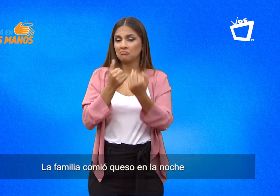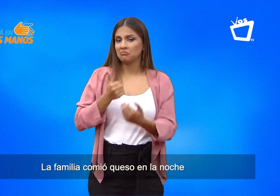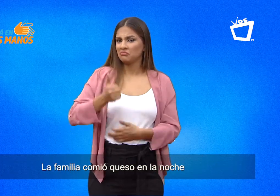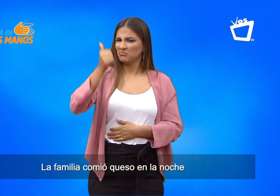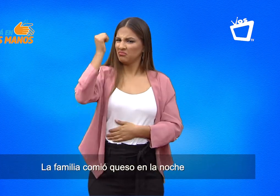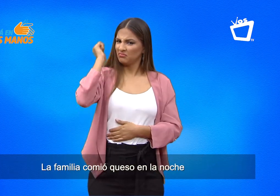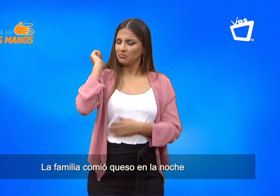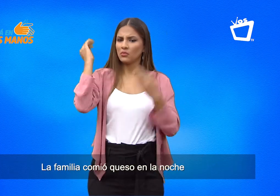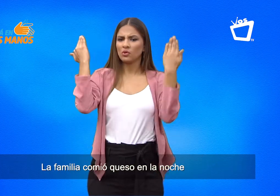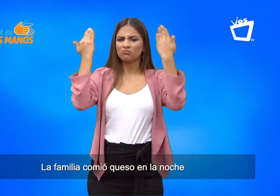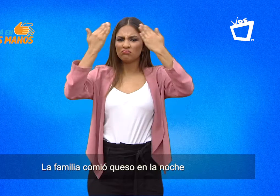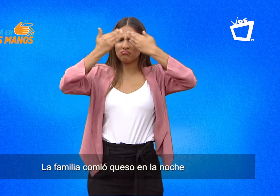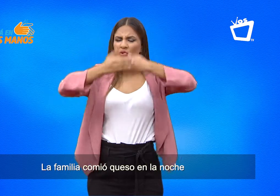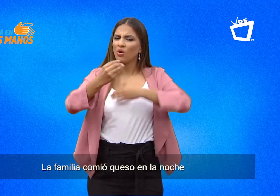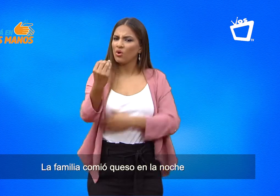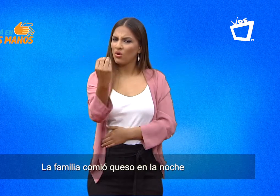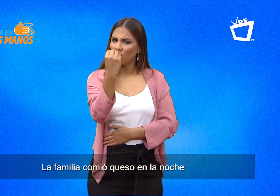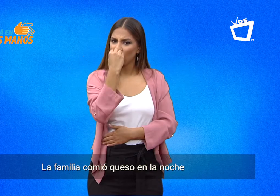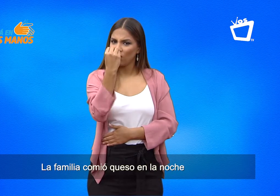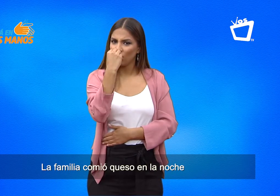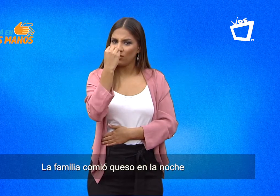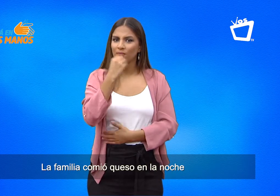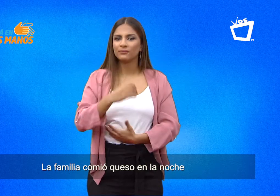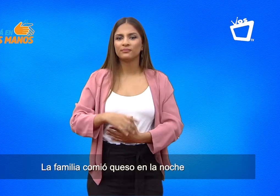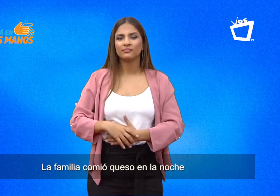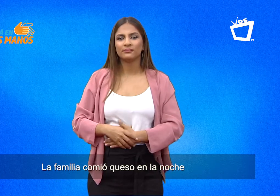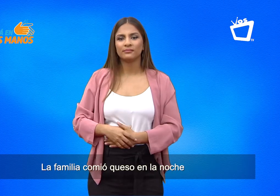La familia comió queso en la noche.